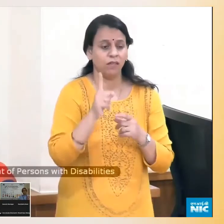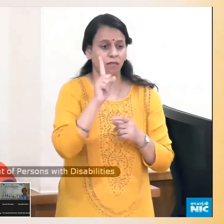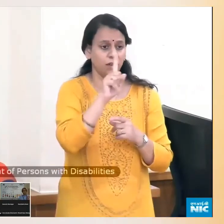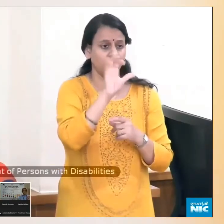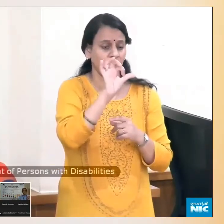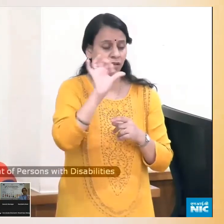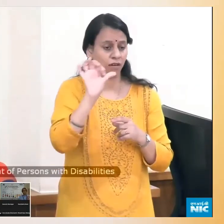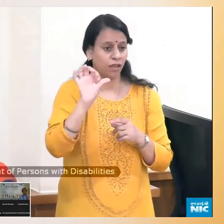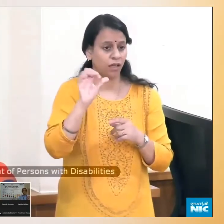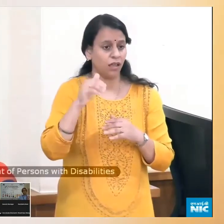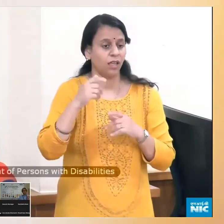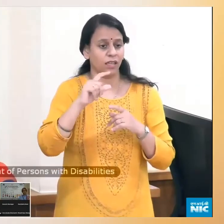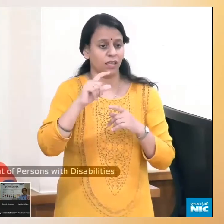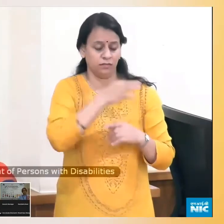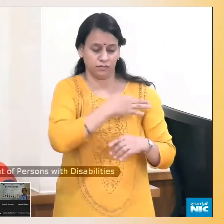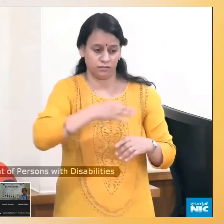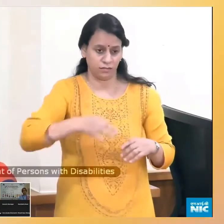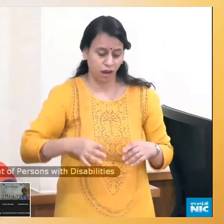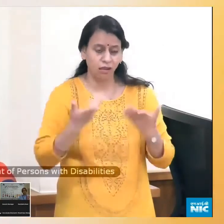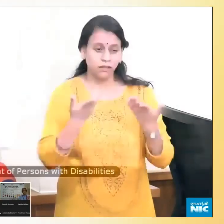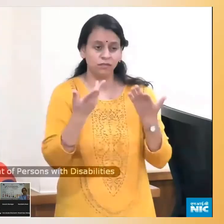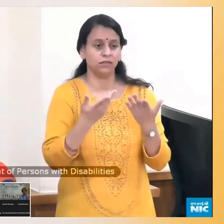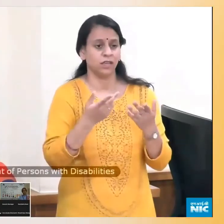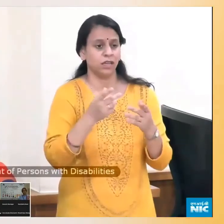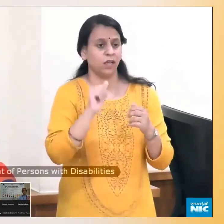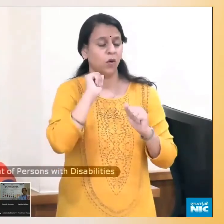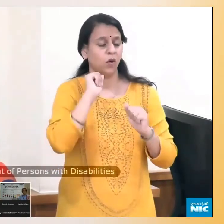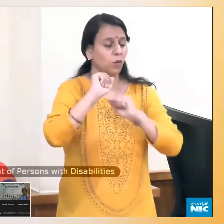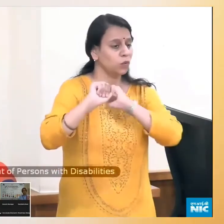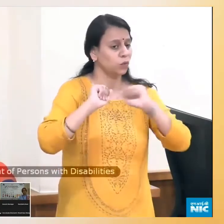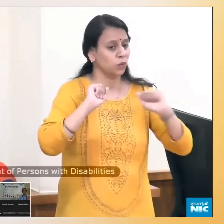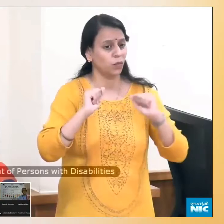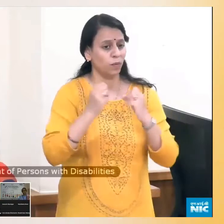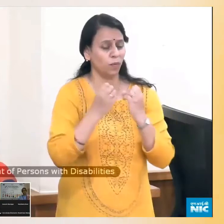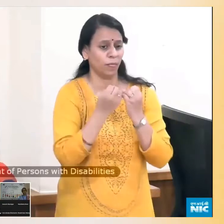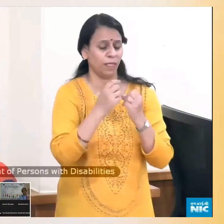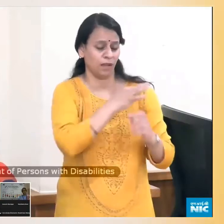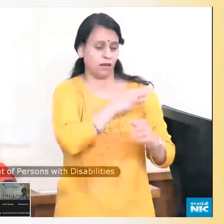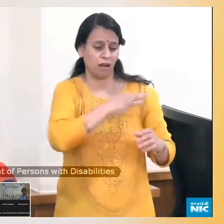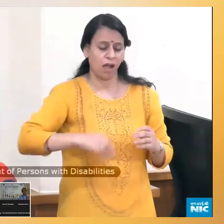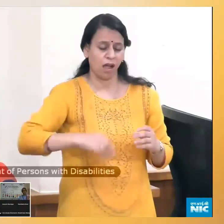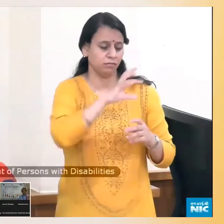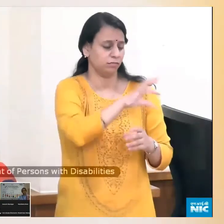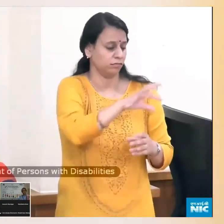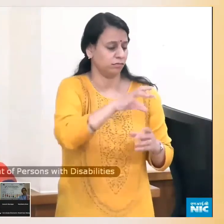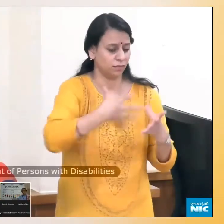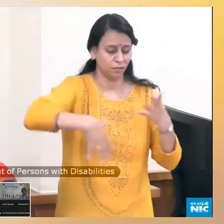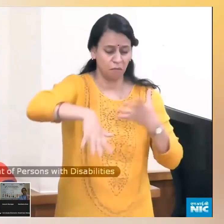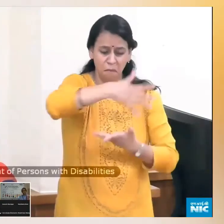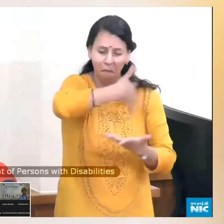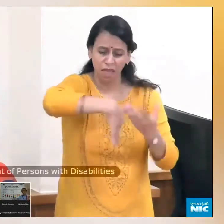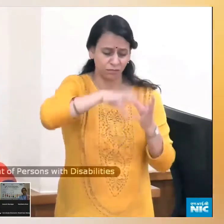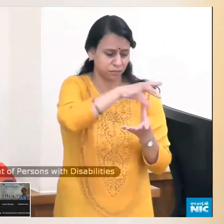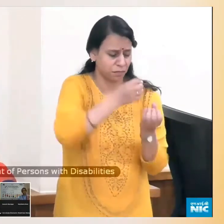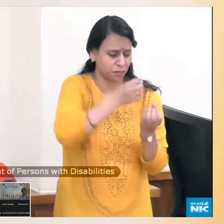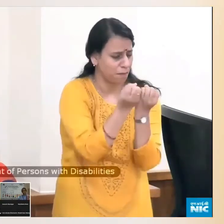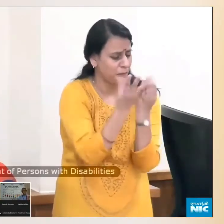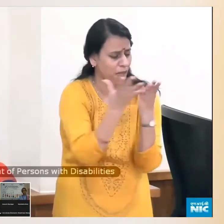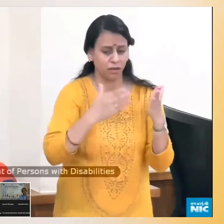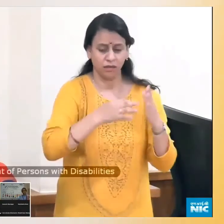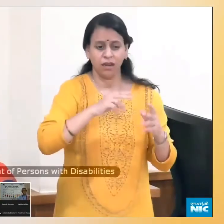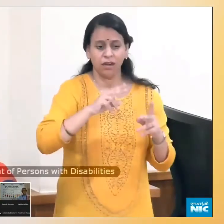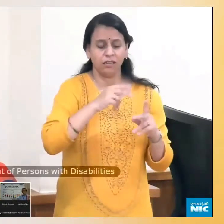पे 119 के ऊपर कास्ट, क्रीड एंड जो सबस्ट्राइब, इतना जातियों का इतना समावेश है, इतना